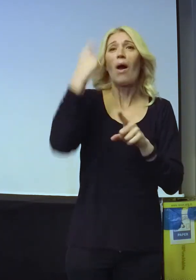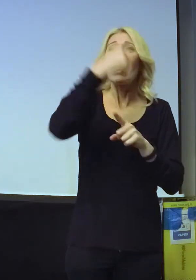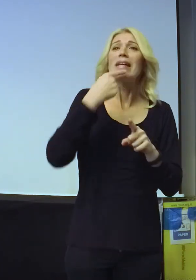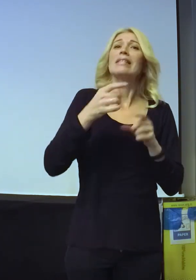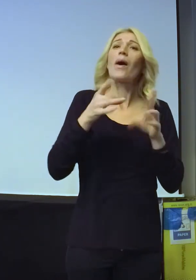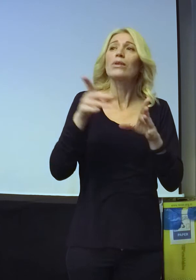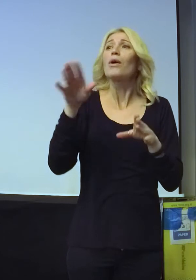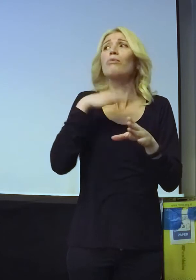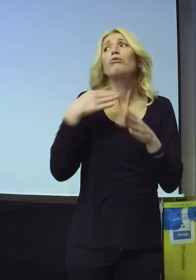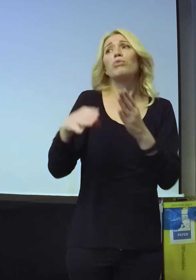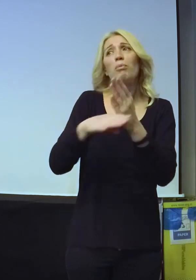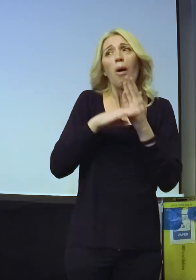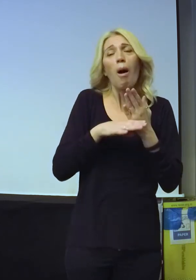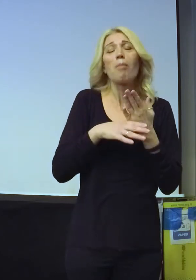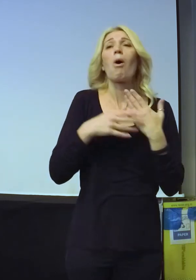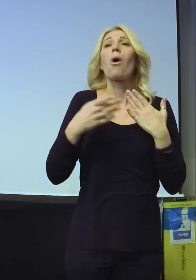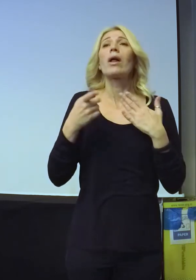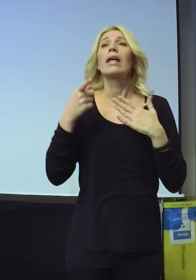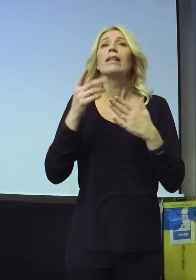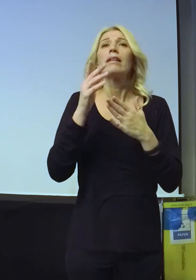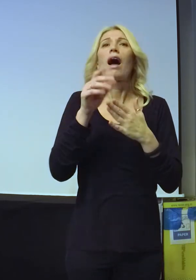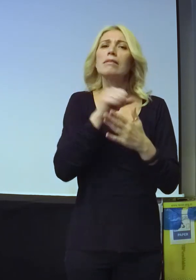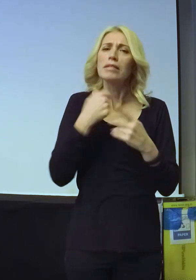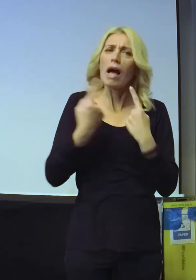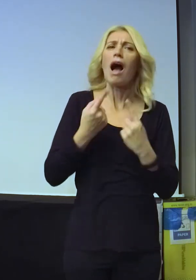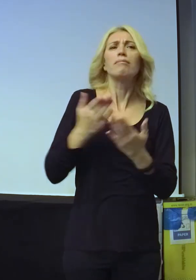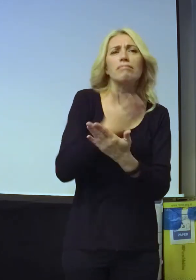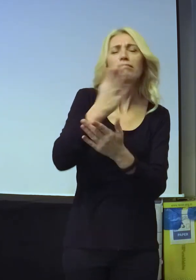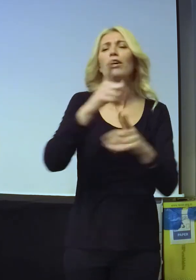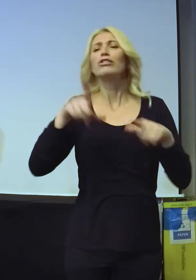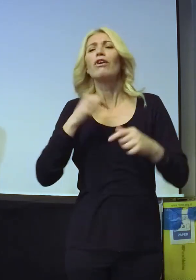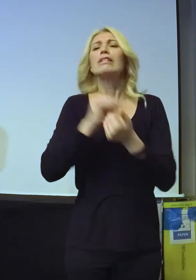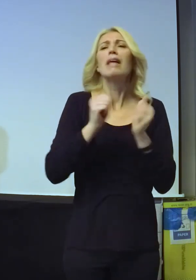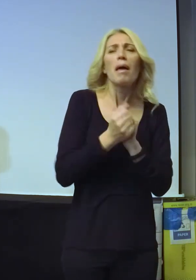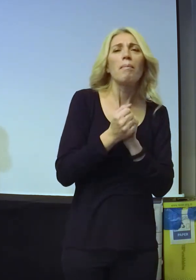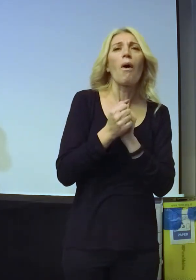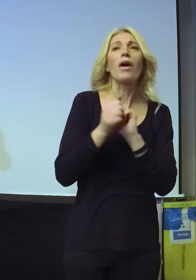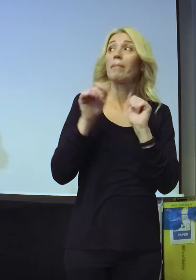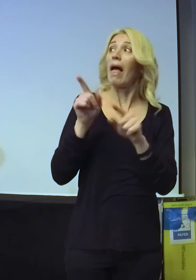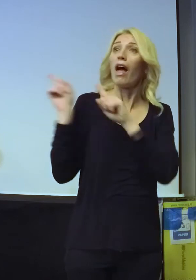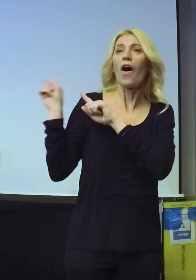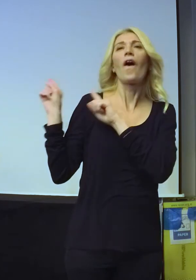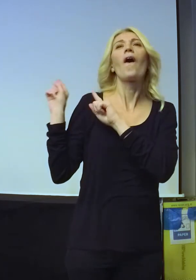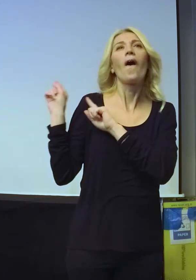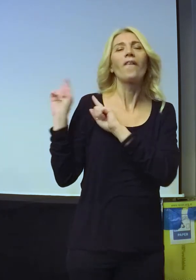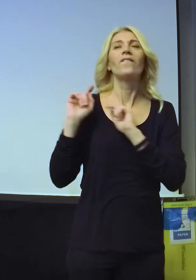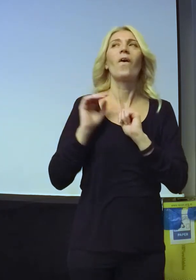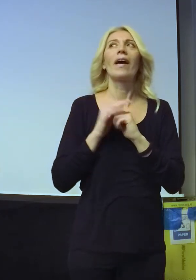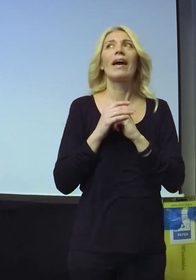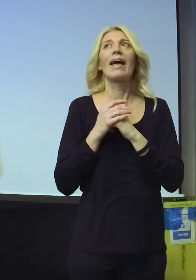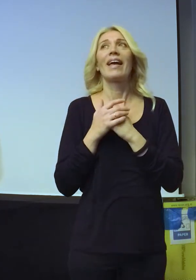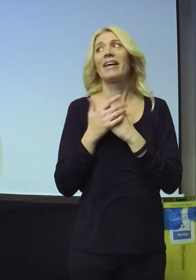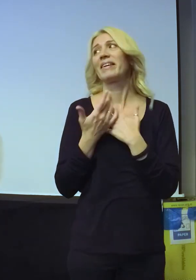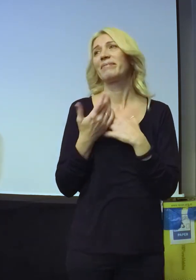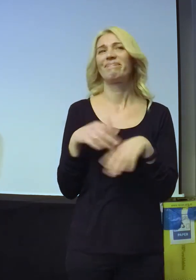ulica, koji su mi puno pomogli da krećem kroz život, da se borim. Da, ovo je inače...